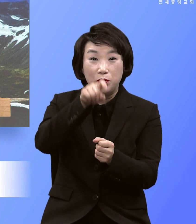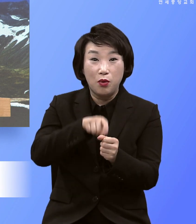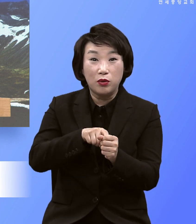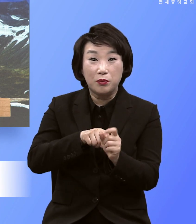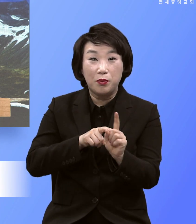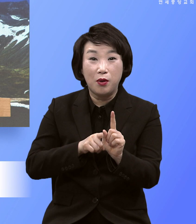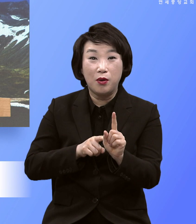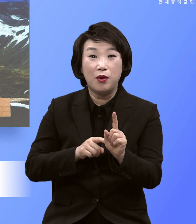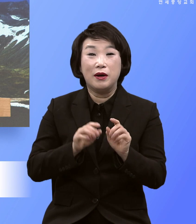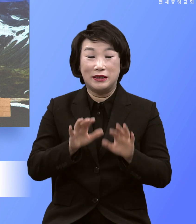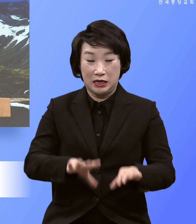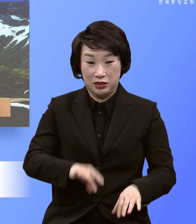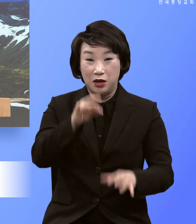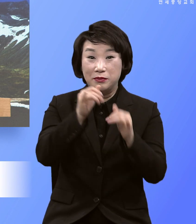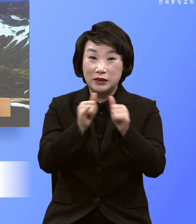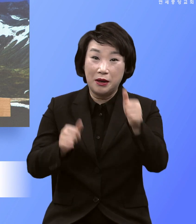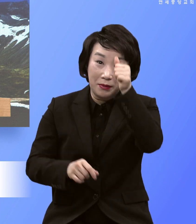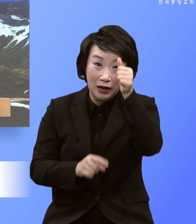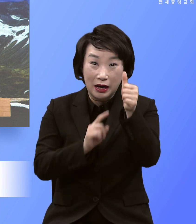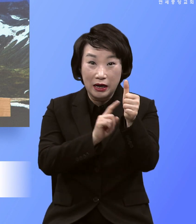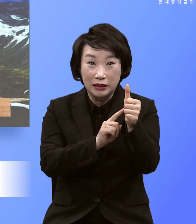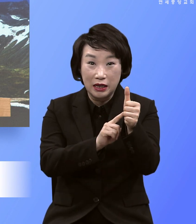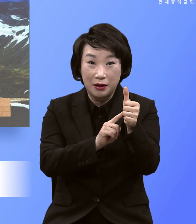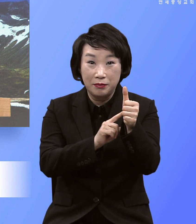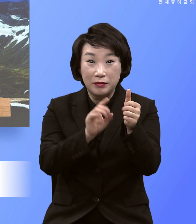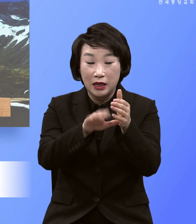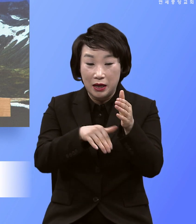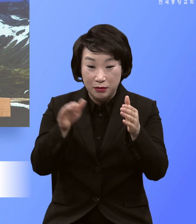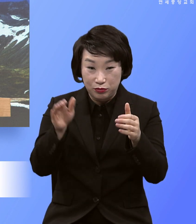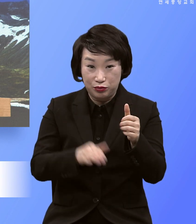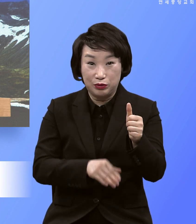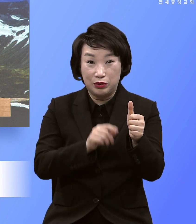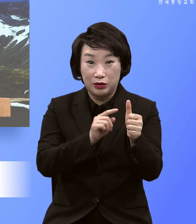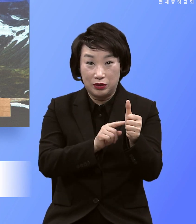목적은 첫사람 아담부터